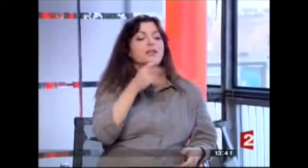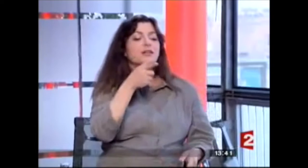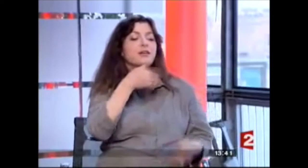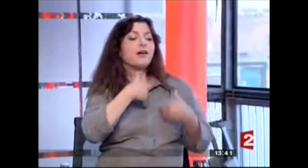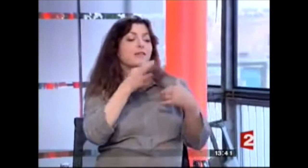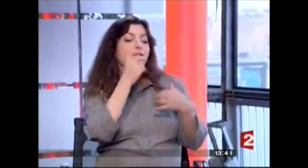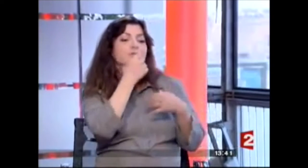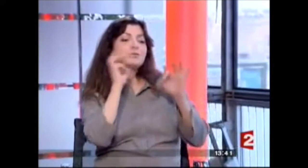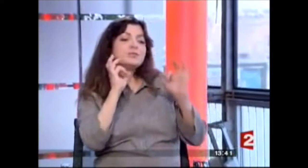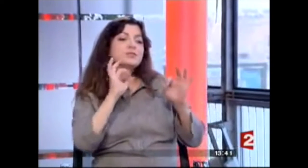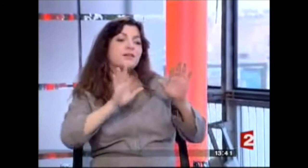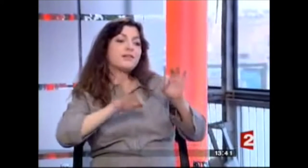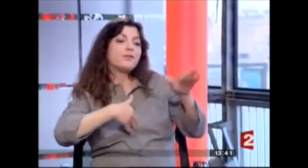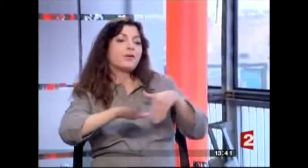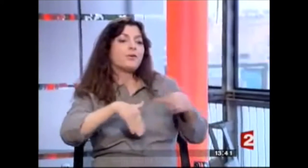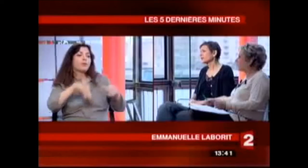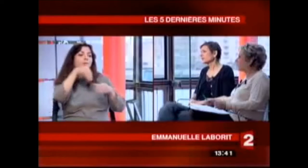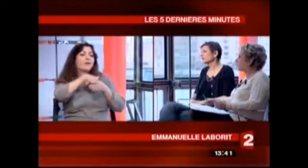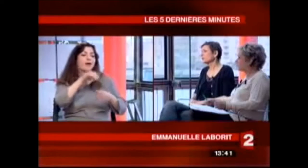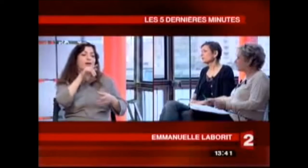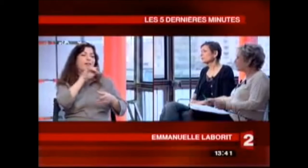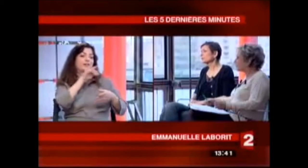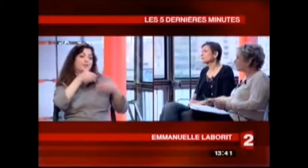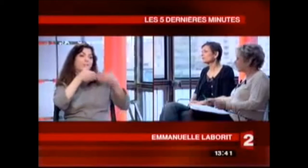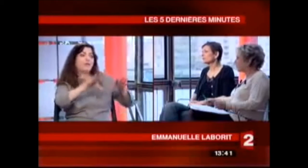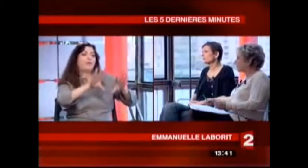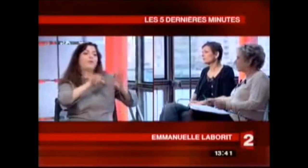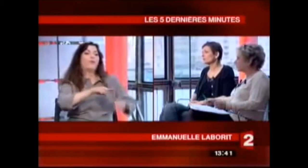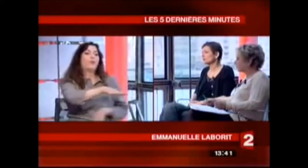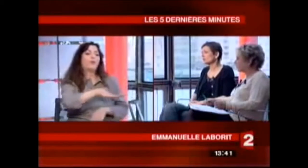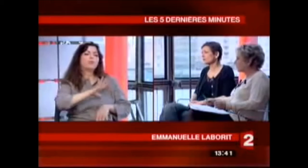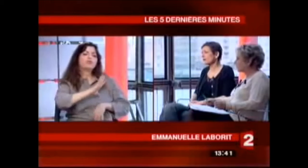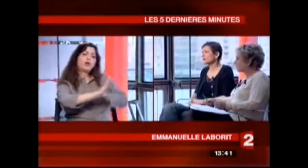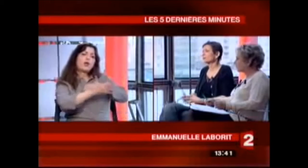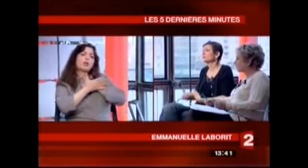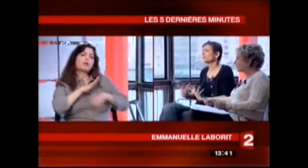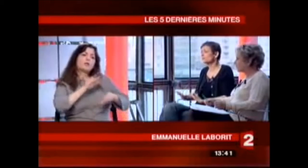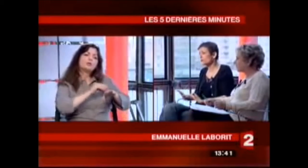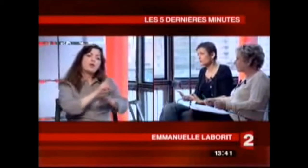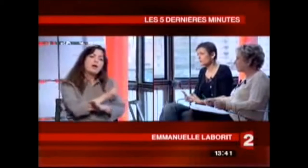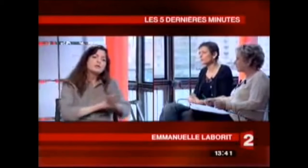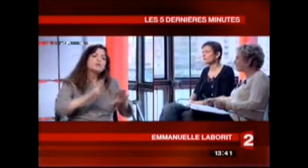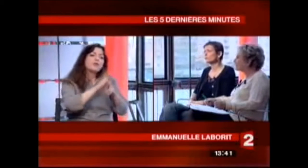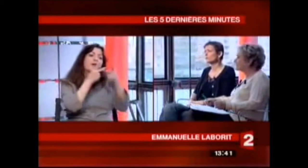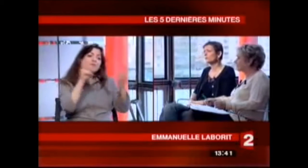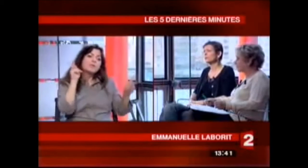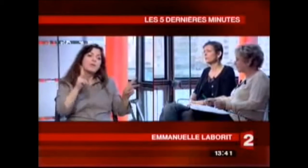Oui, c'est ça. En fait, c'est vrai qu'en ce qui concerne le fonctionnement de ce théâtre, c'est l'ouverture d'un lieu. Donc nous avons des aides de la part de la